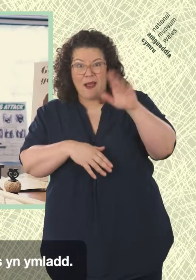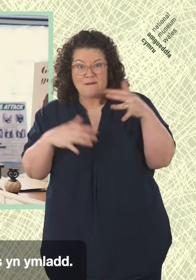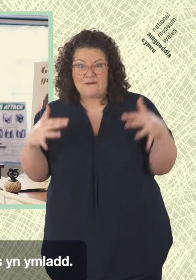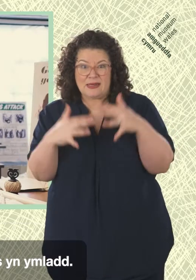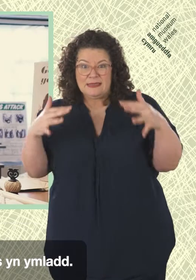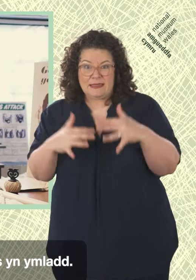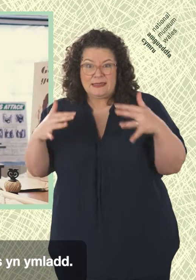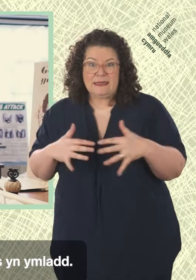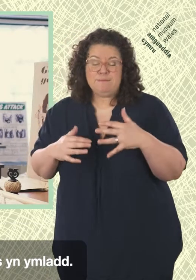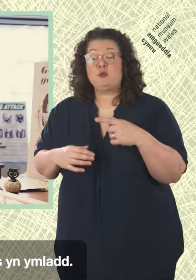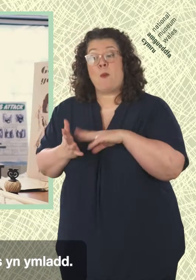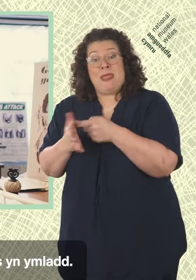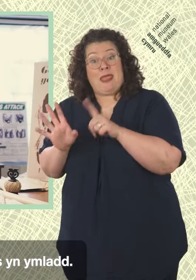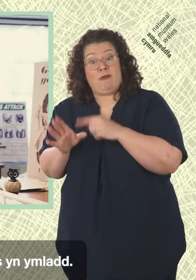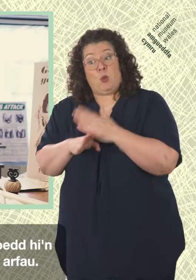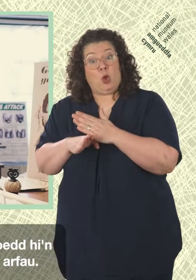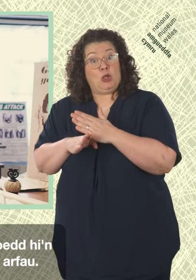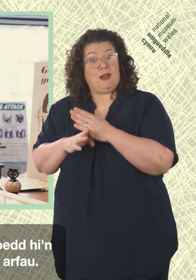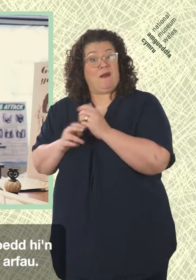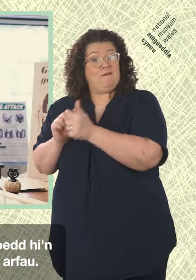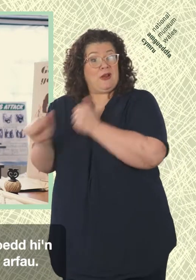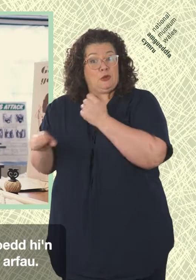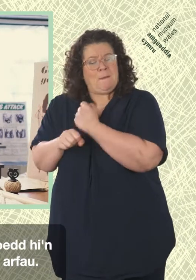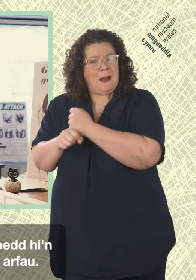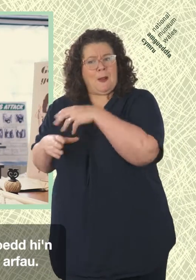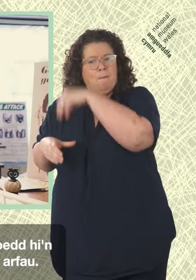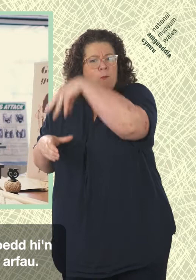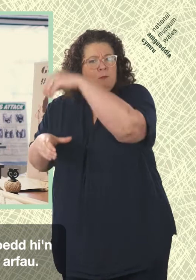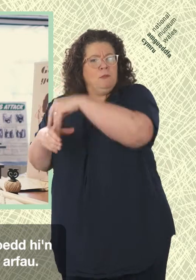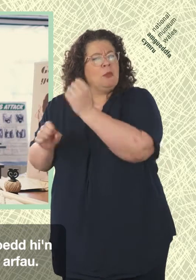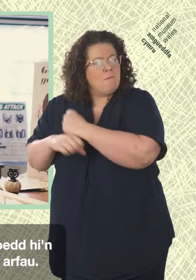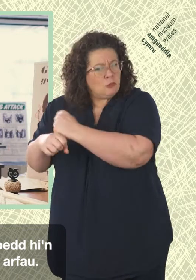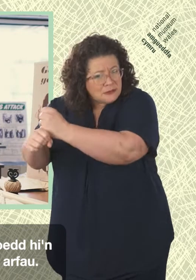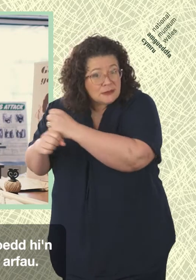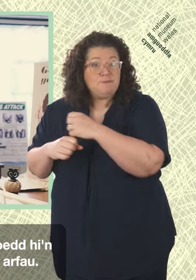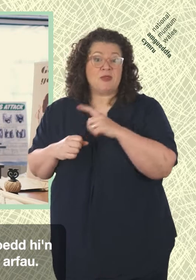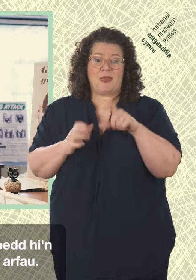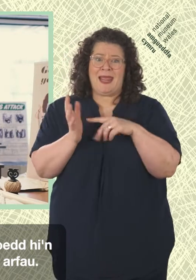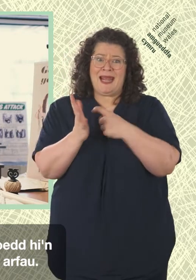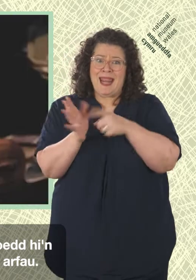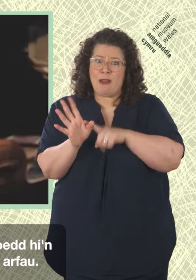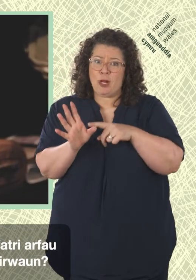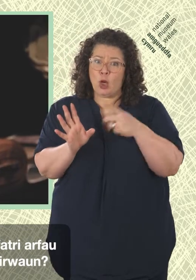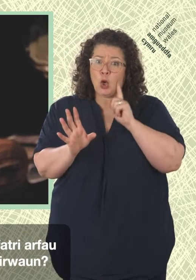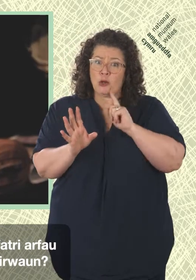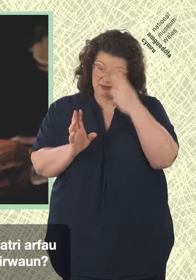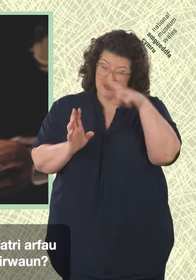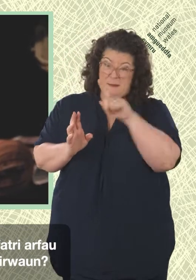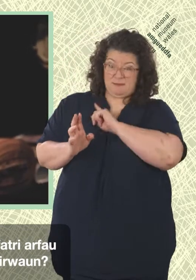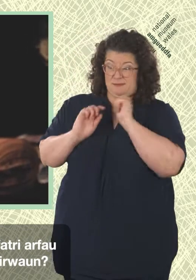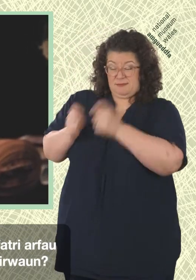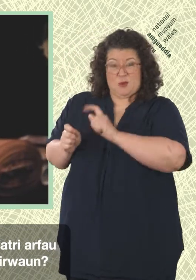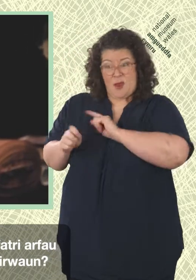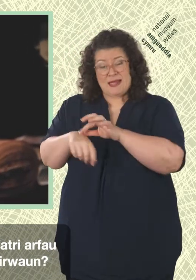mas yn ymladd. A wedyn oedd Mary, wel oedd hi'n gweithio mewn ffactri arfer. A wyt ti'n gwybod bod